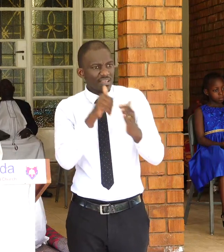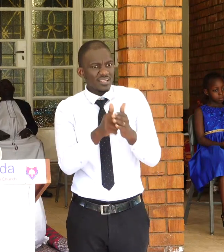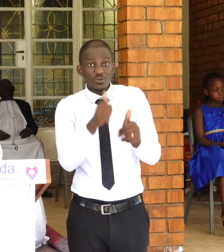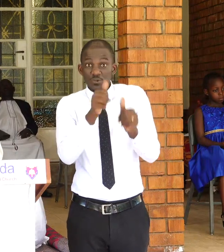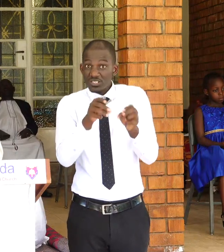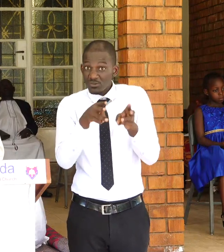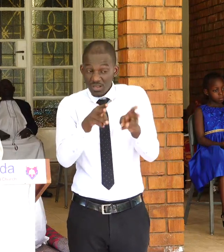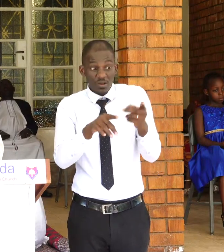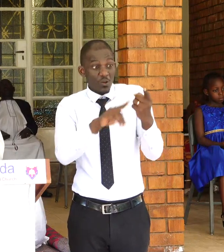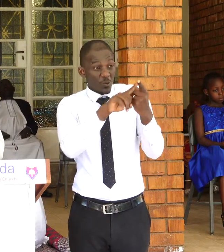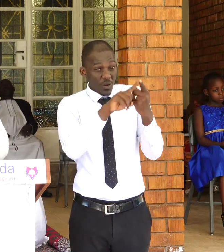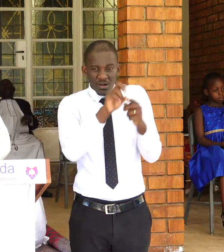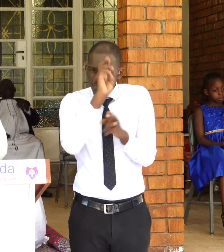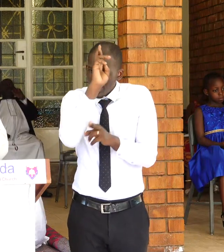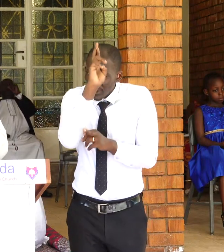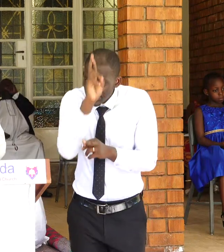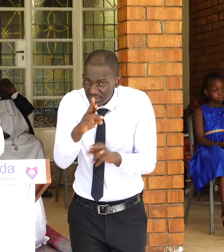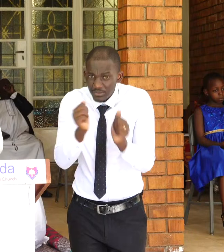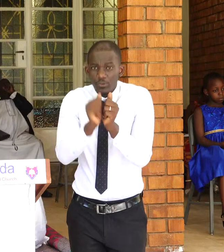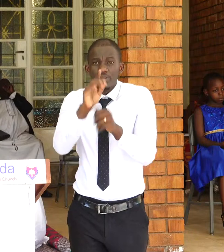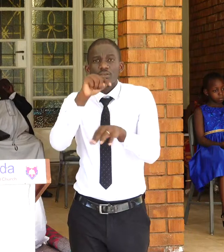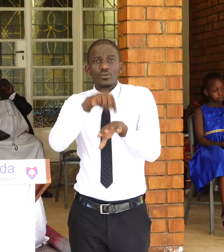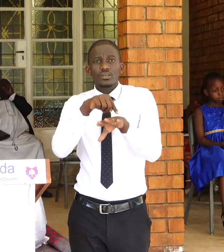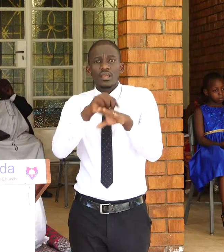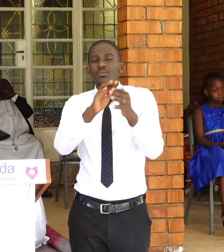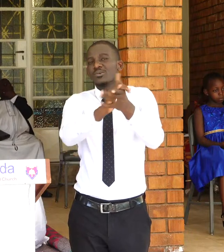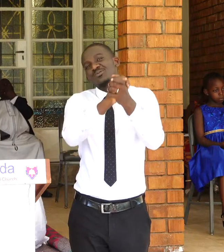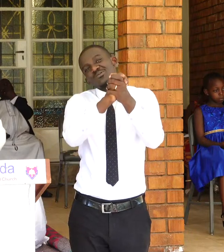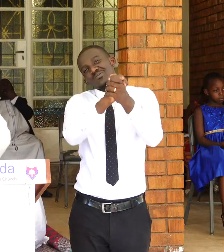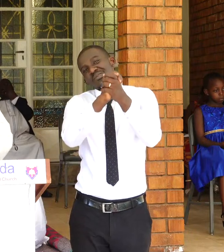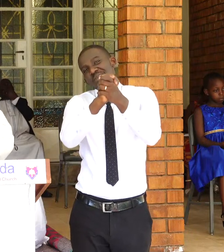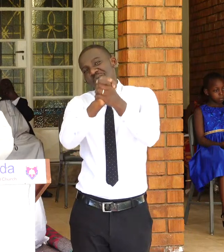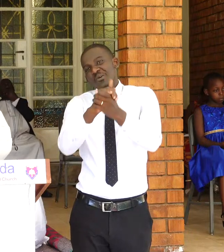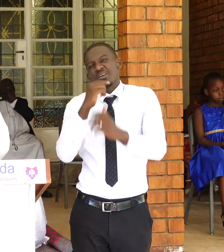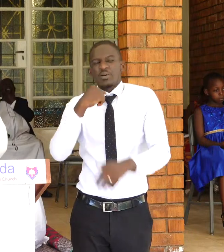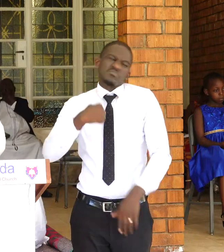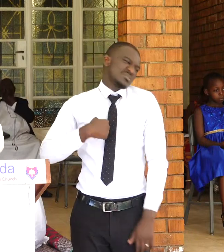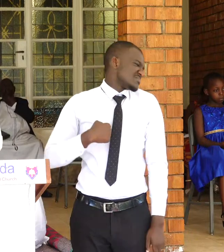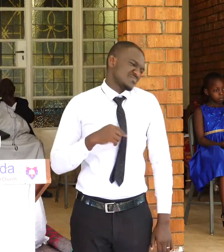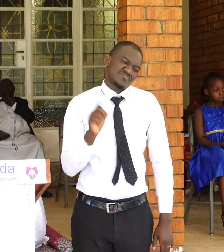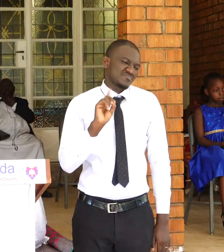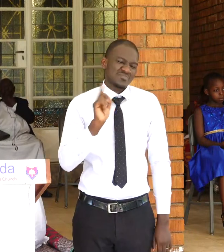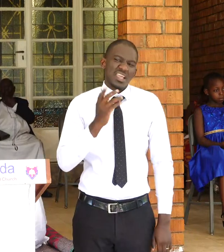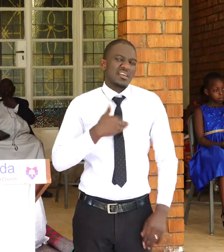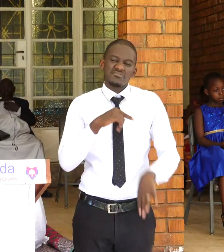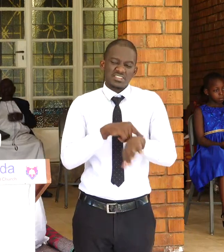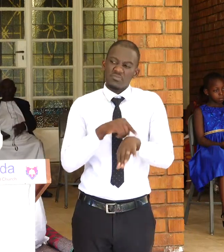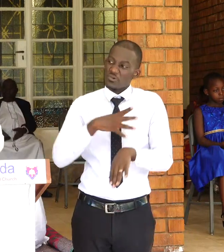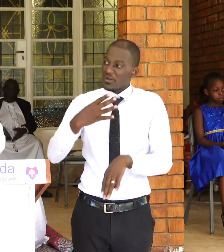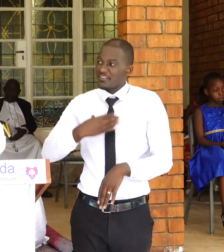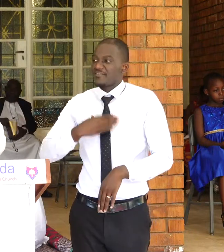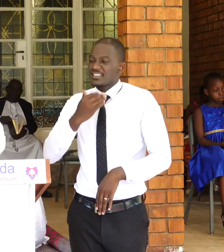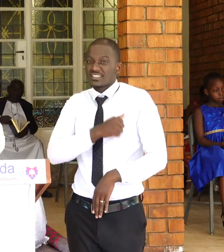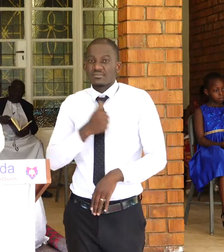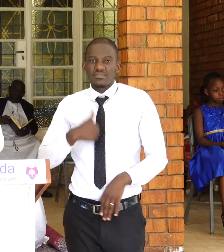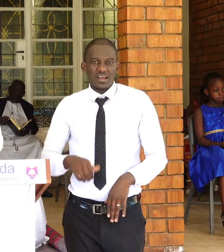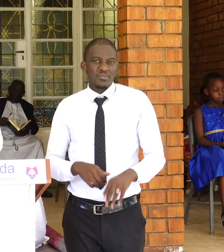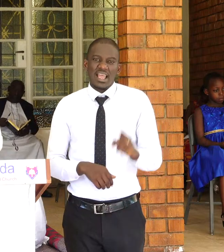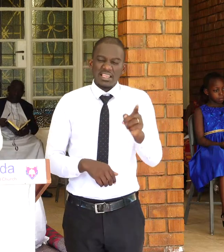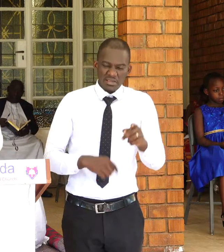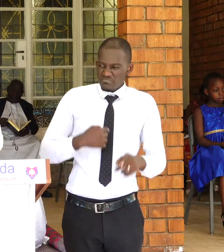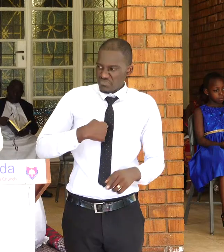bawe ekitiibwa n'obudde bwo. Kutumiddeko nga ogamba siina budde bugenda kulaba maama, siina budde bugenda kulaba